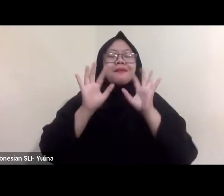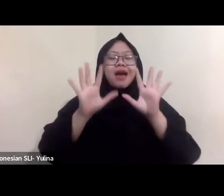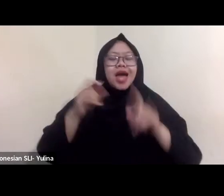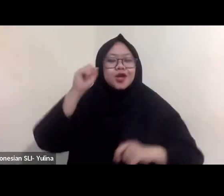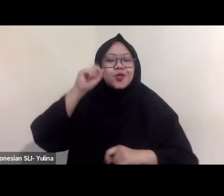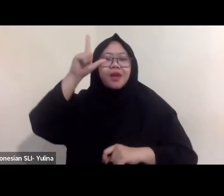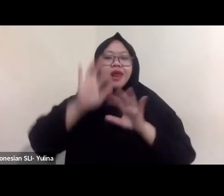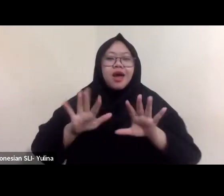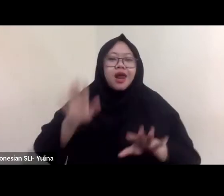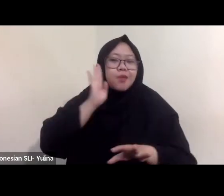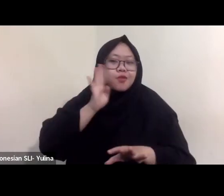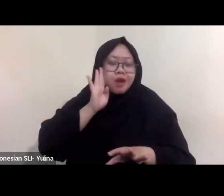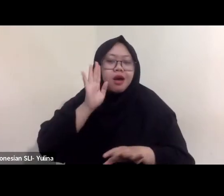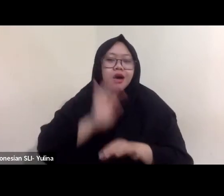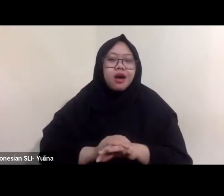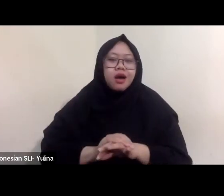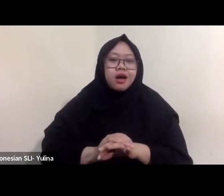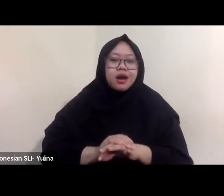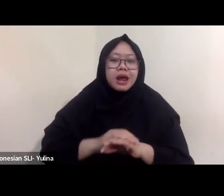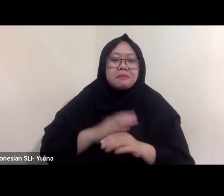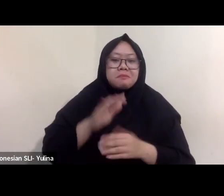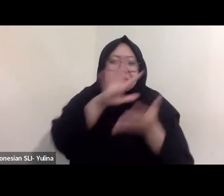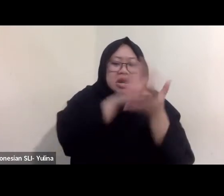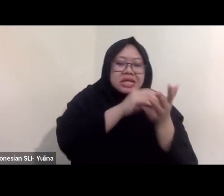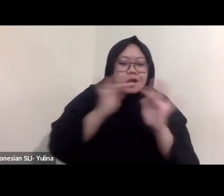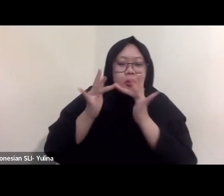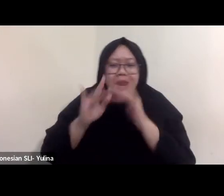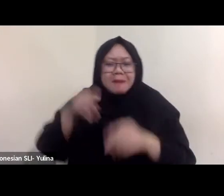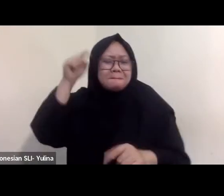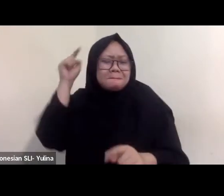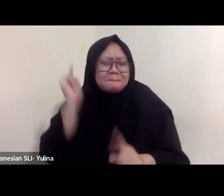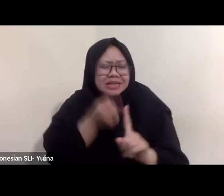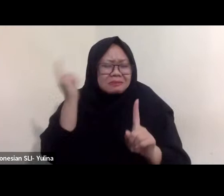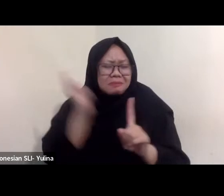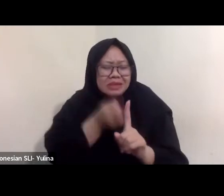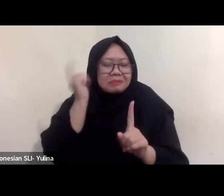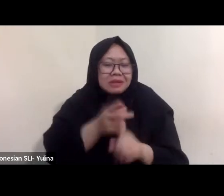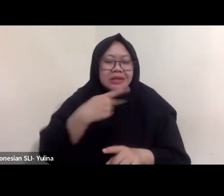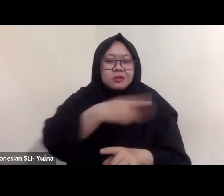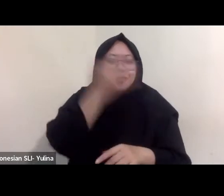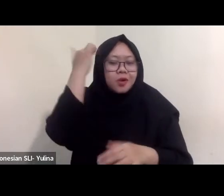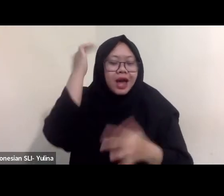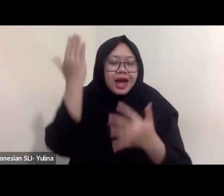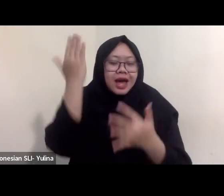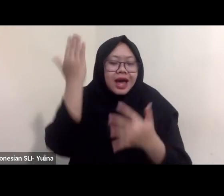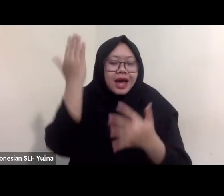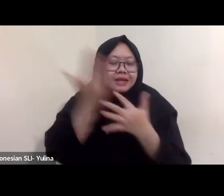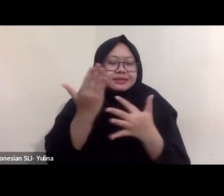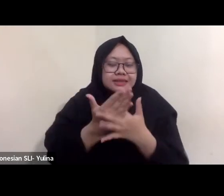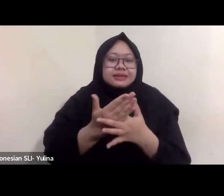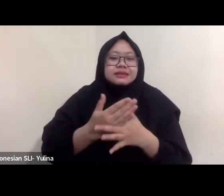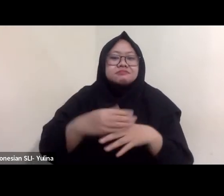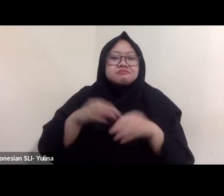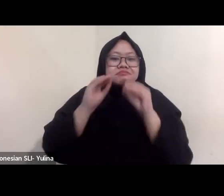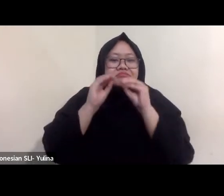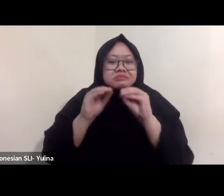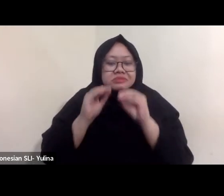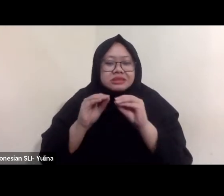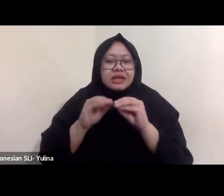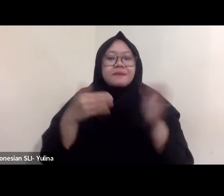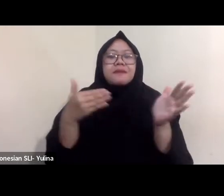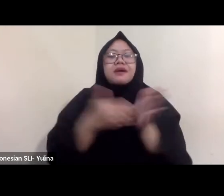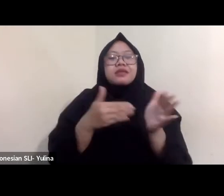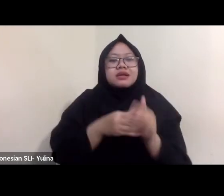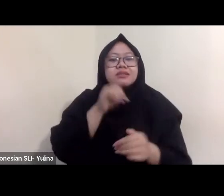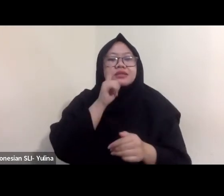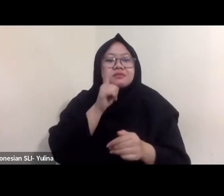sekolah dan pembelajaran online memaksa kami untuk mengakses pembelajaran yang terbatas karena kami harus bergantung pada device,